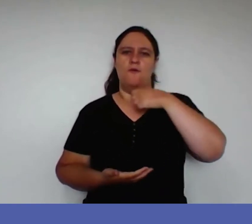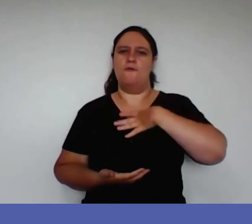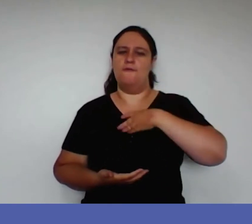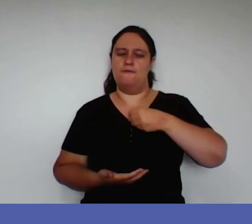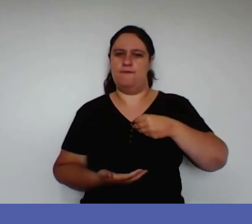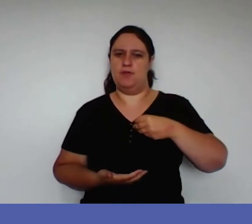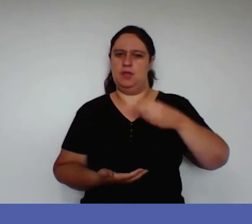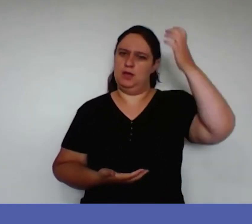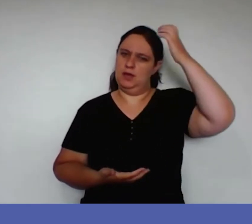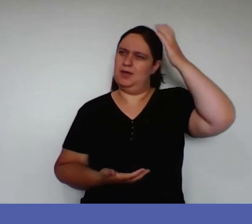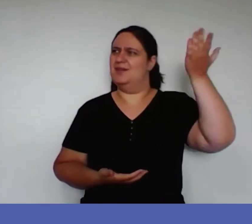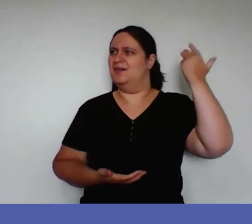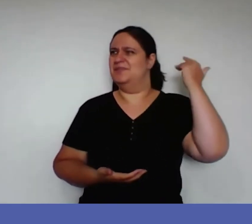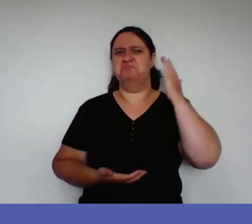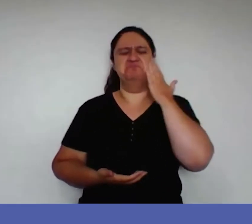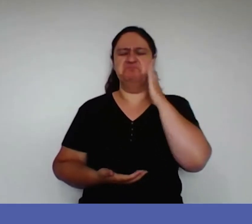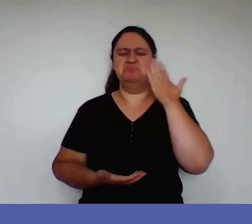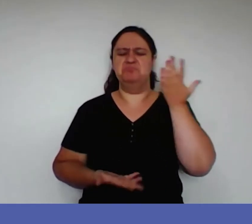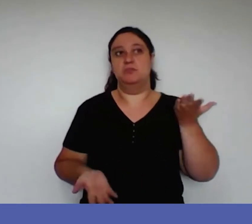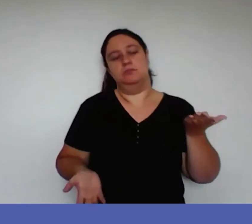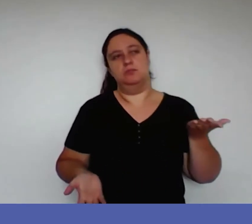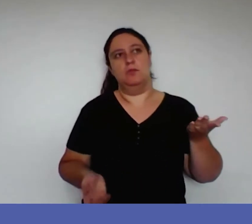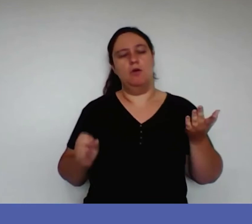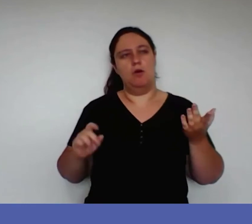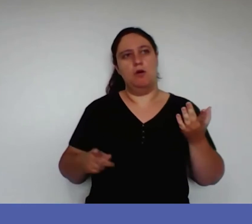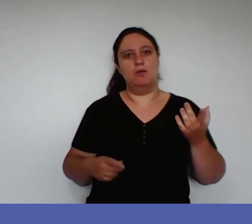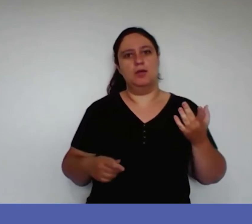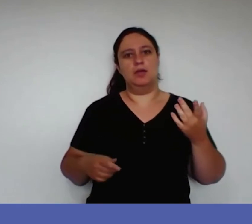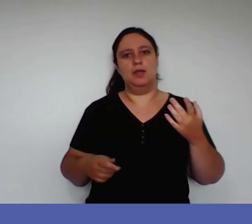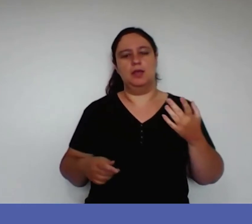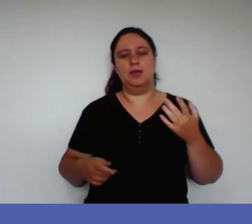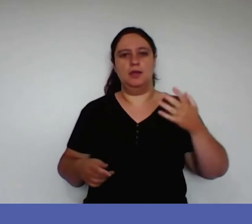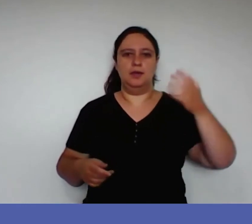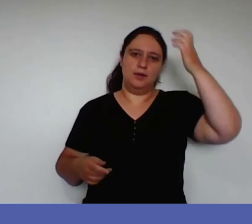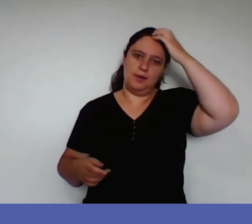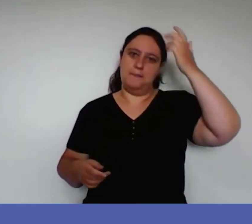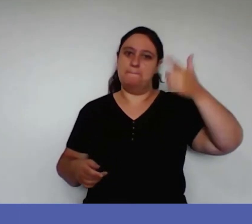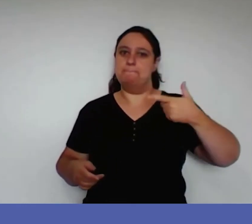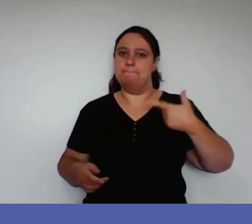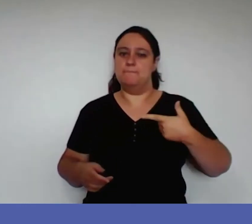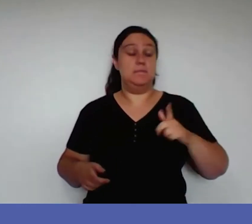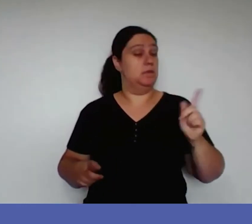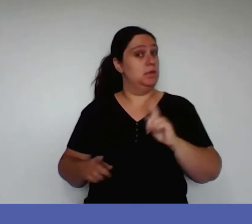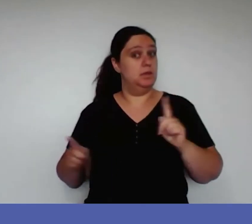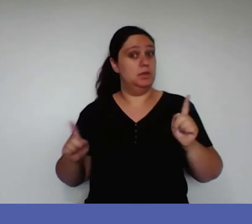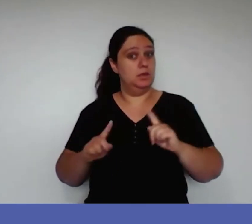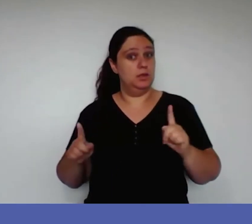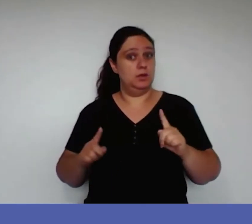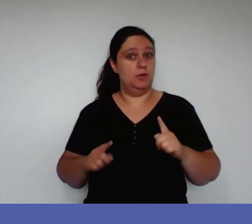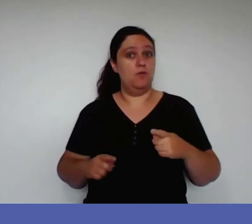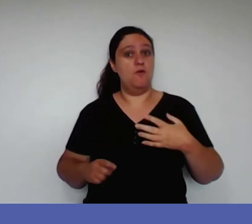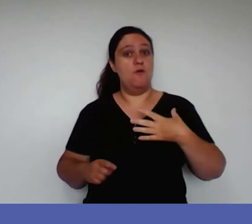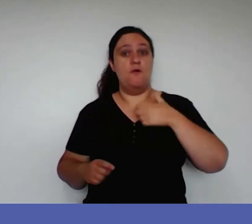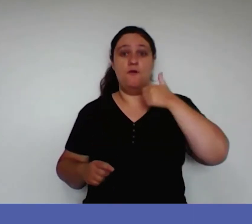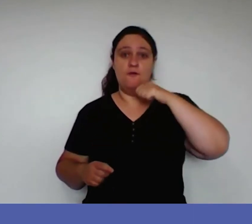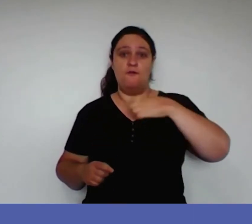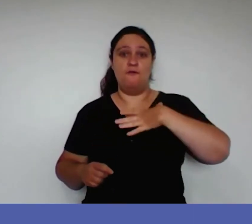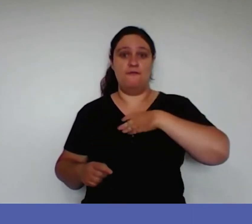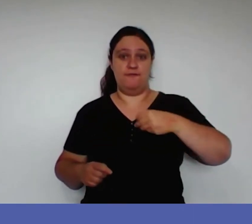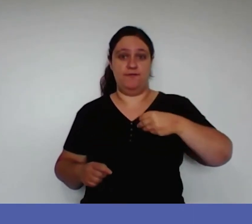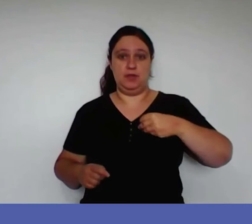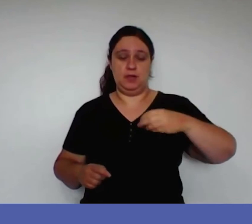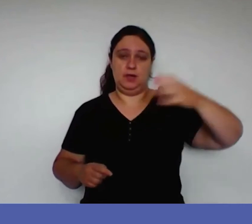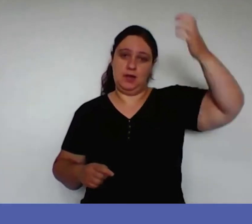rei, pensei, é a filha do rei, então é uma princesa. Não, não é. A filha do rei aqui é a mulher que o